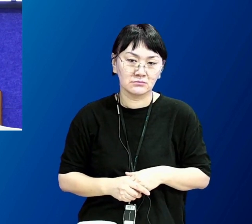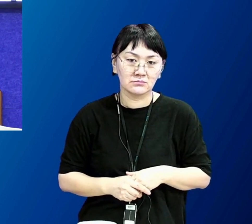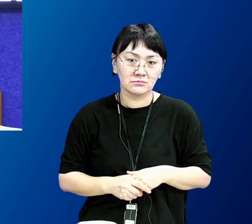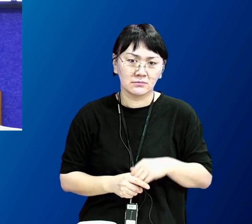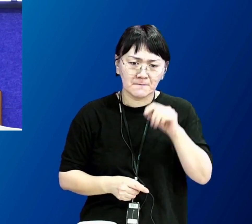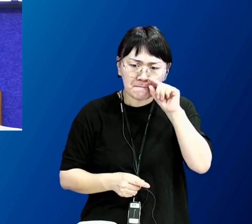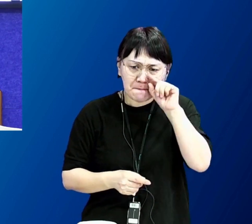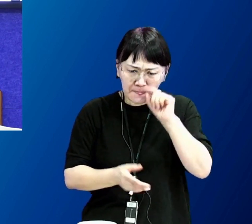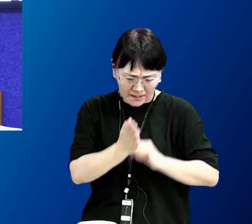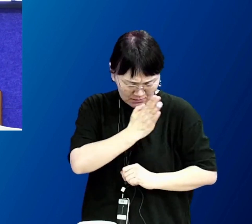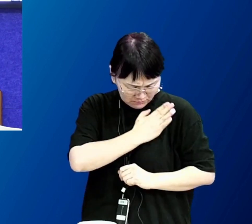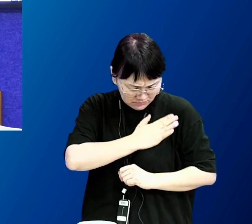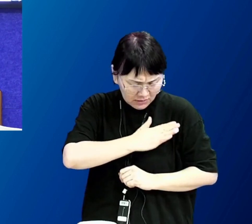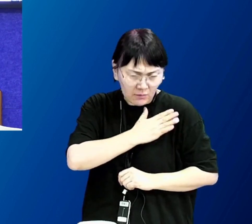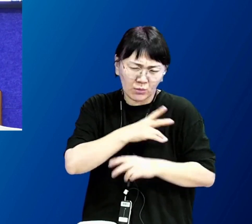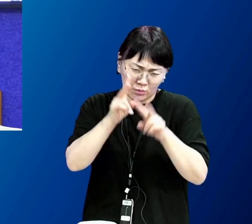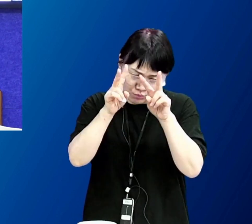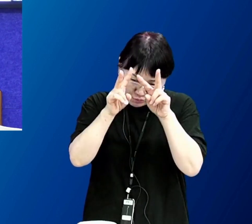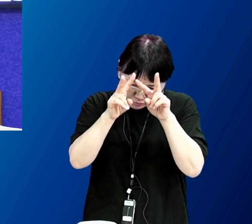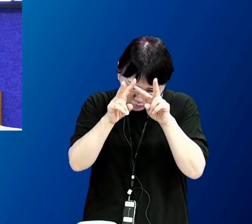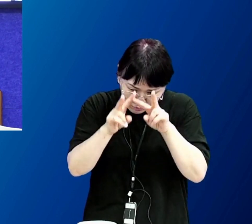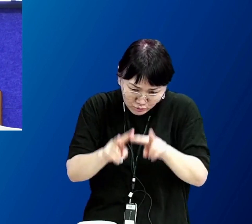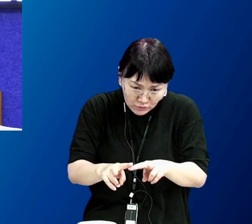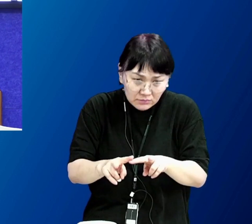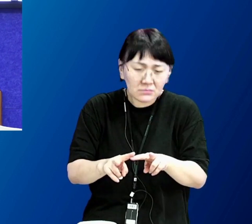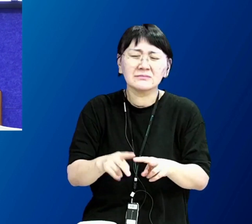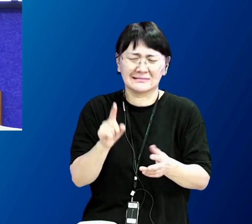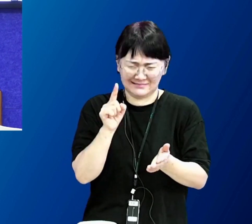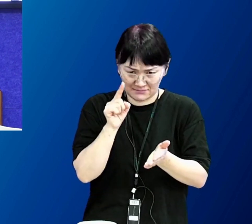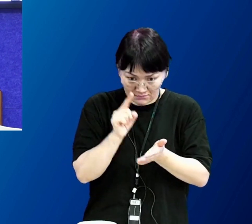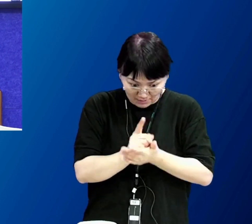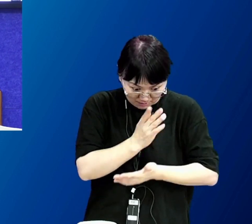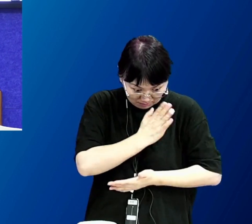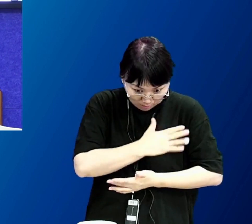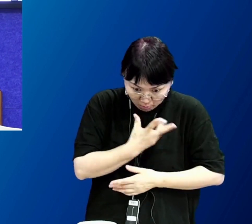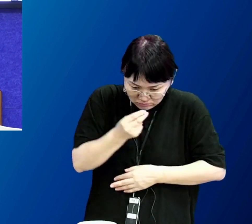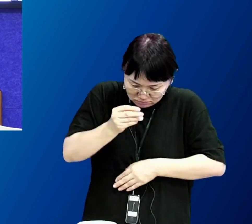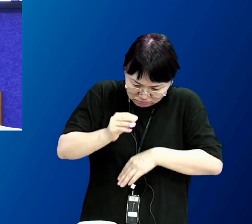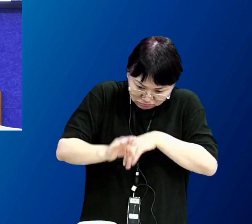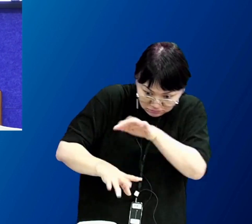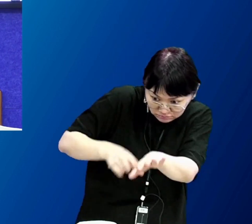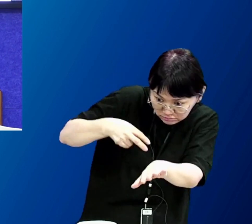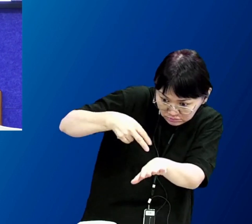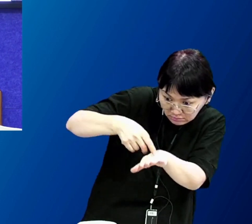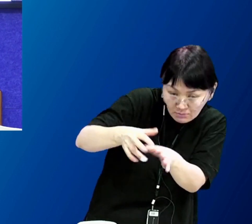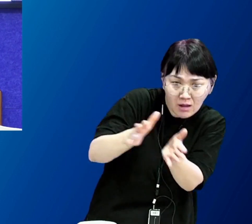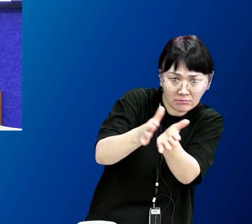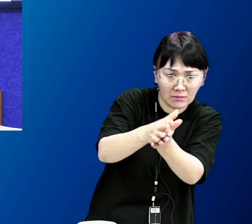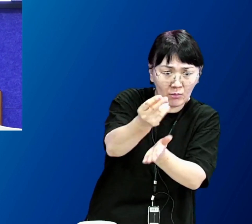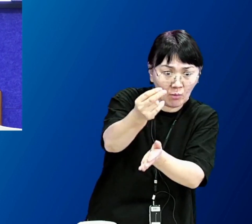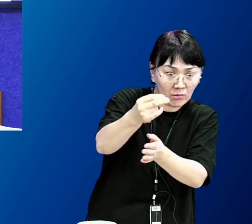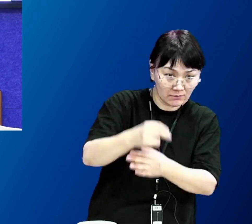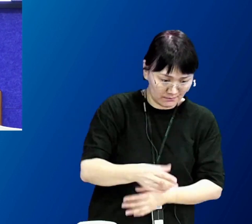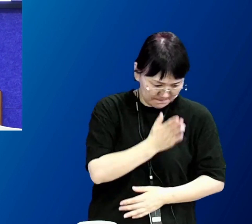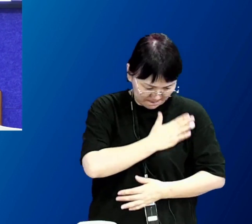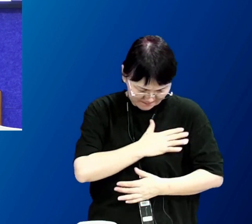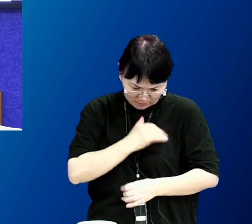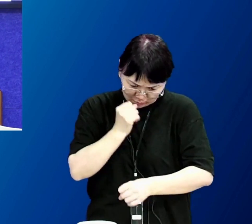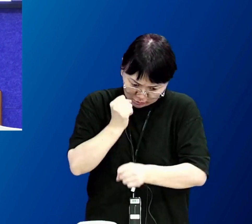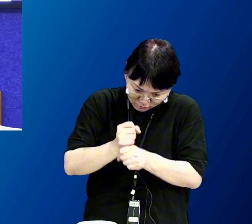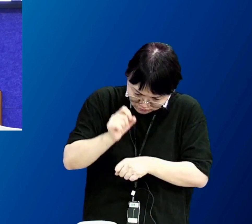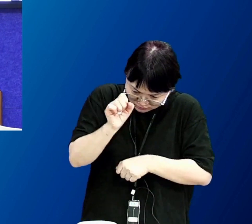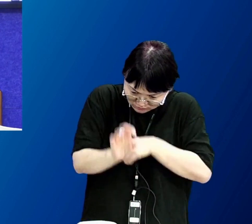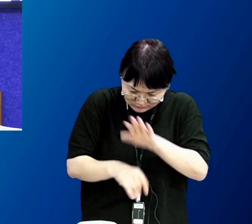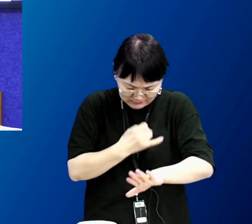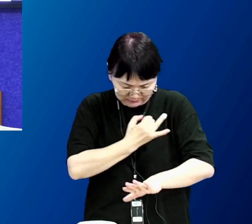Хайр нь үргэлж идэв юм л хөдлөмөр байдаг зүйлийг дагуулж явдаг. Хайрын хөдлөмөр, итгэлийн найдвар, тийм